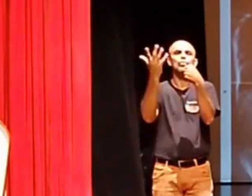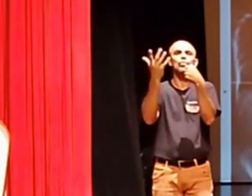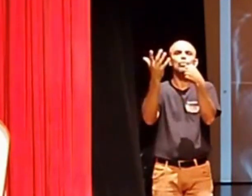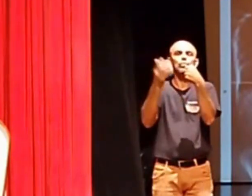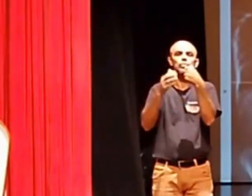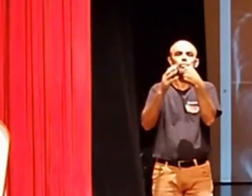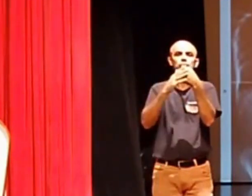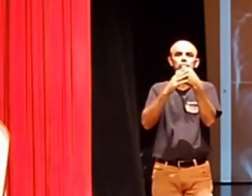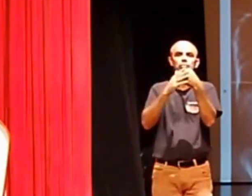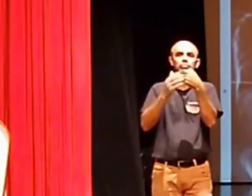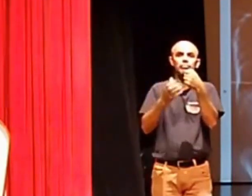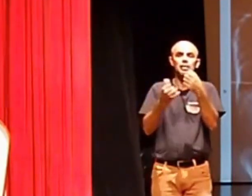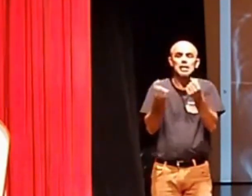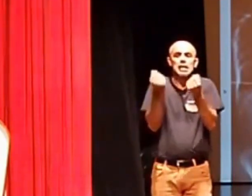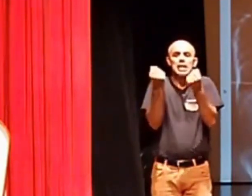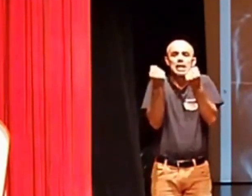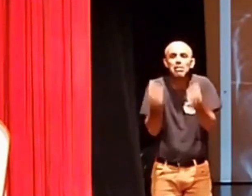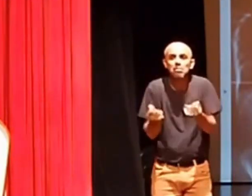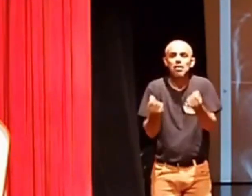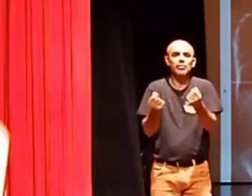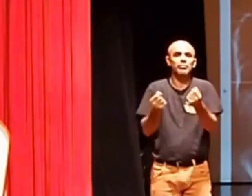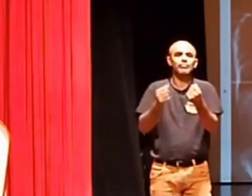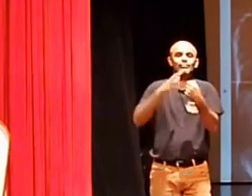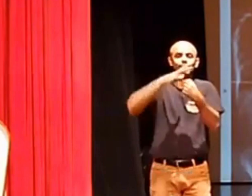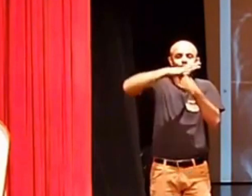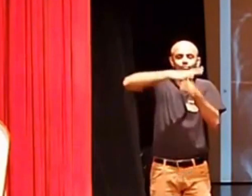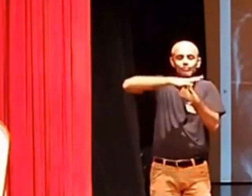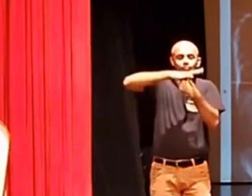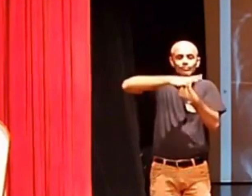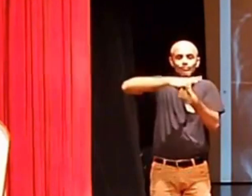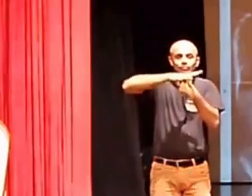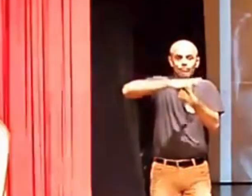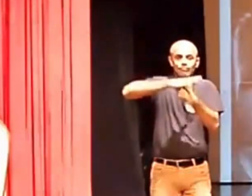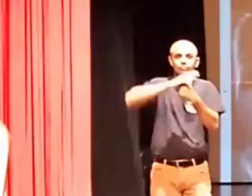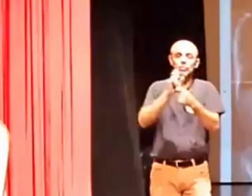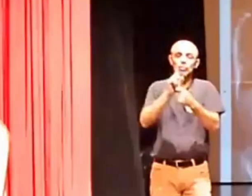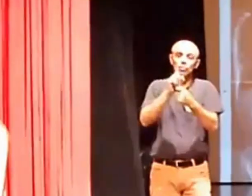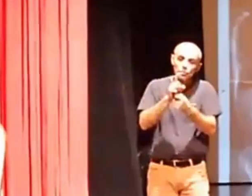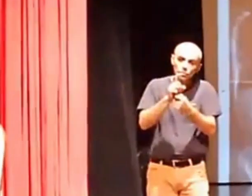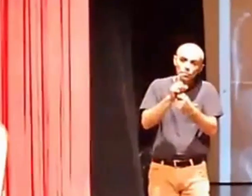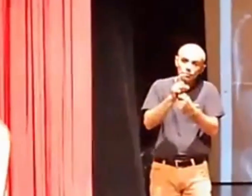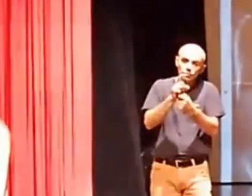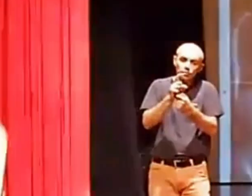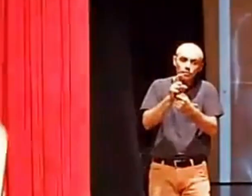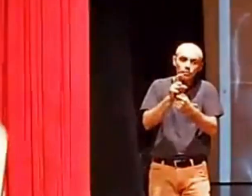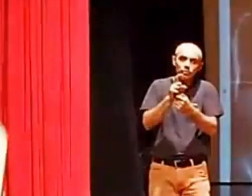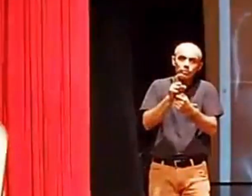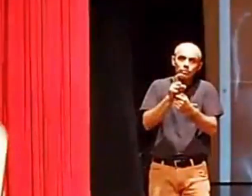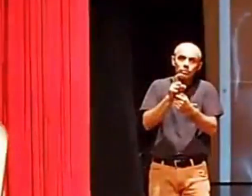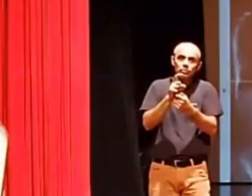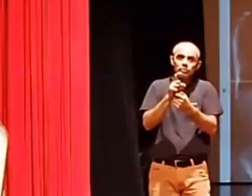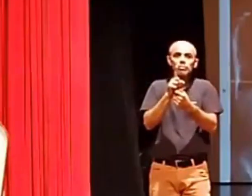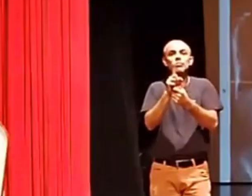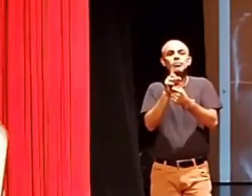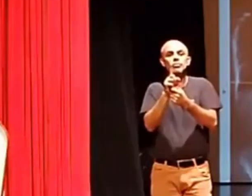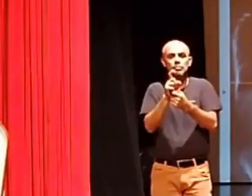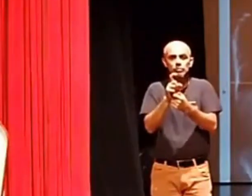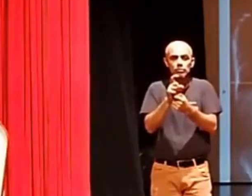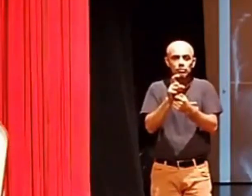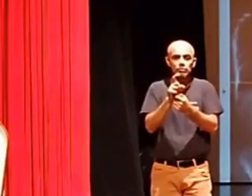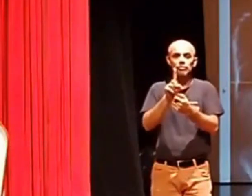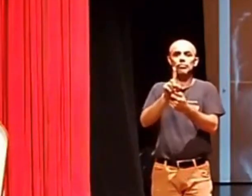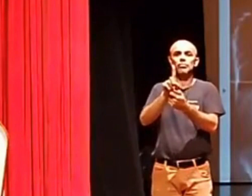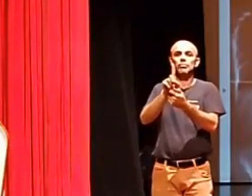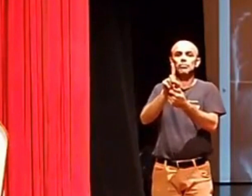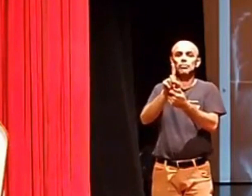carga assimétrica nessa coluna. Se eu curvei, eu estou assimétrica, eu não estou mais simétrica. Isso aqui eu